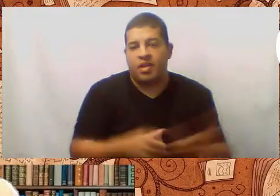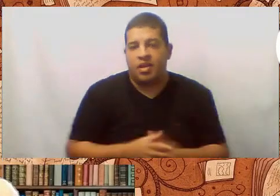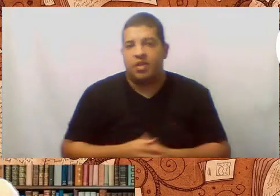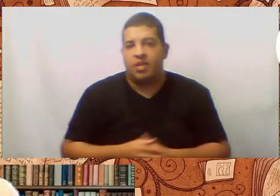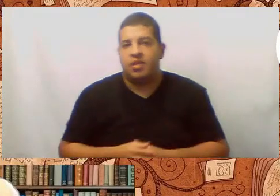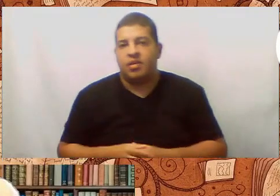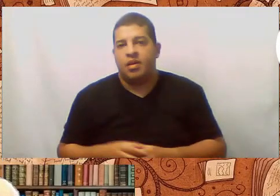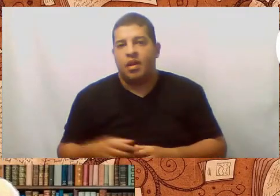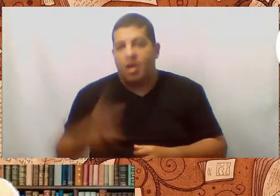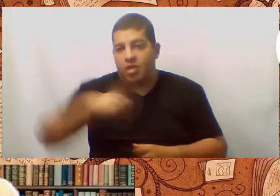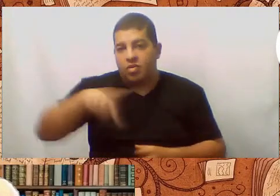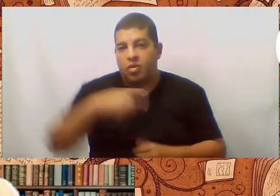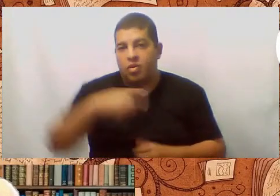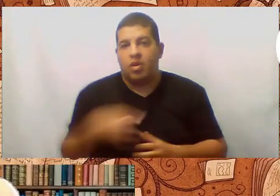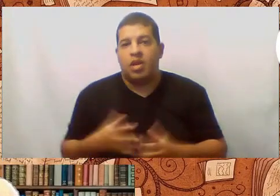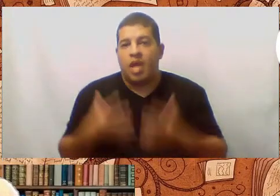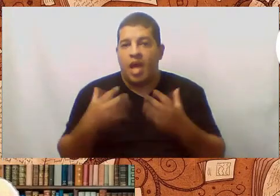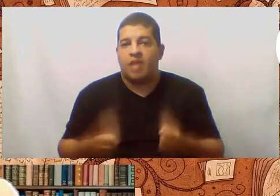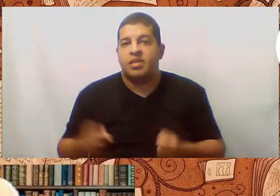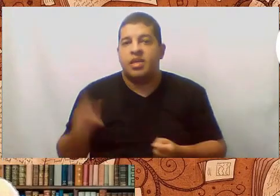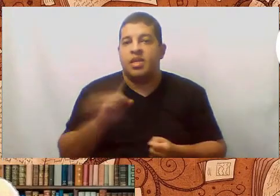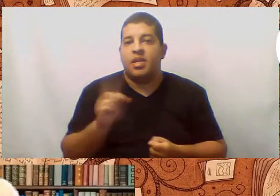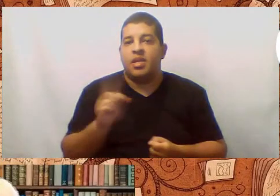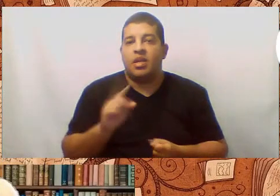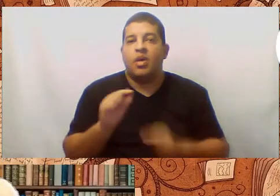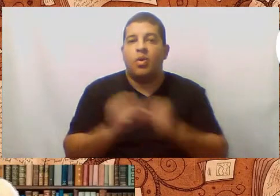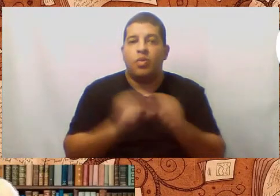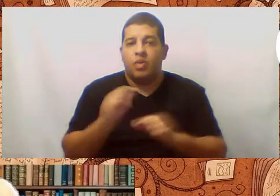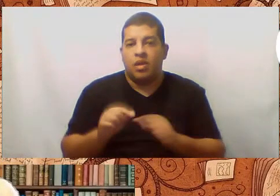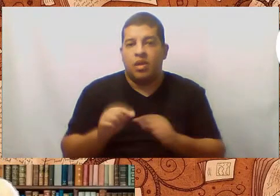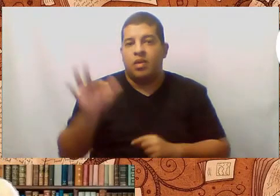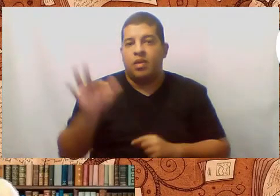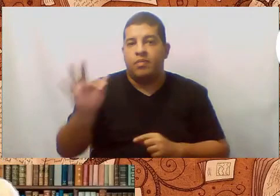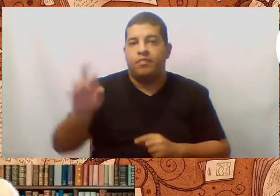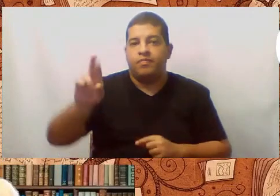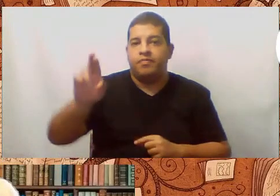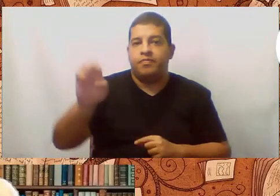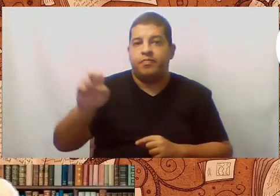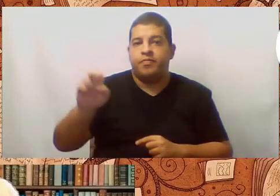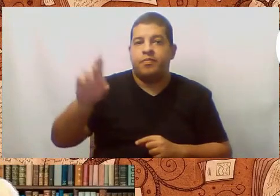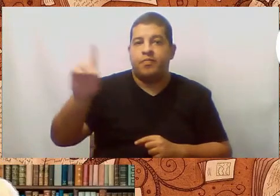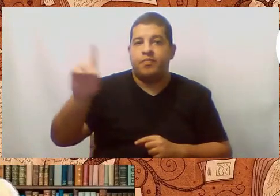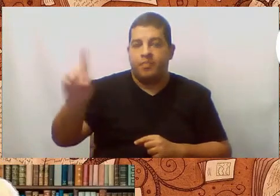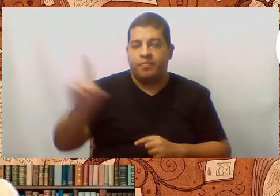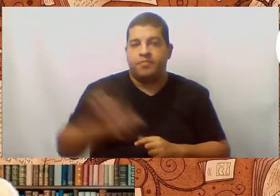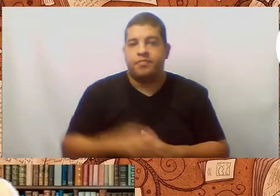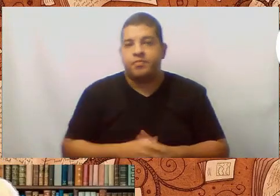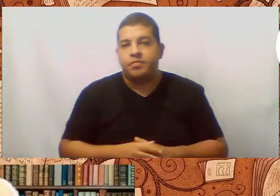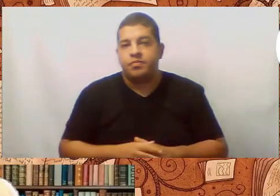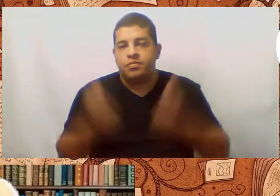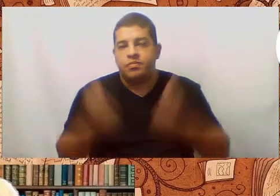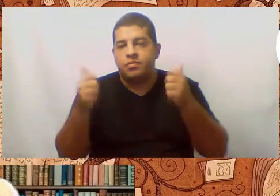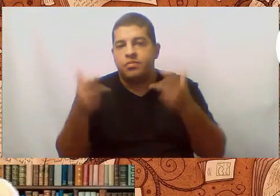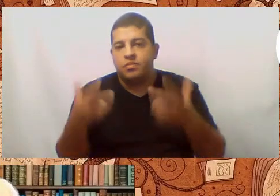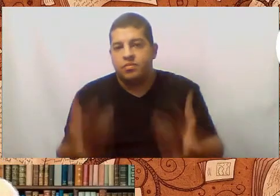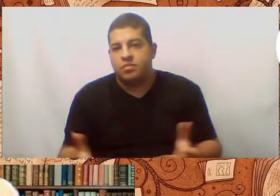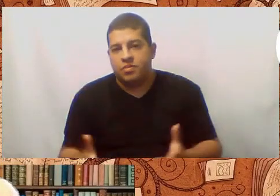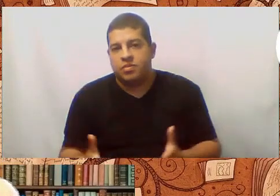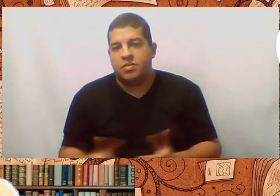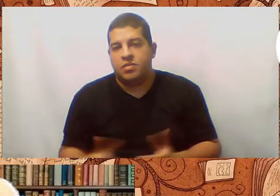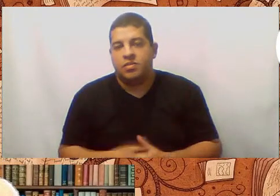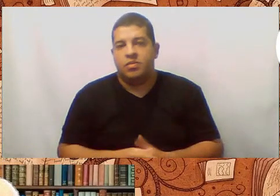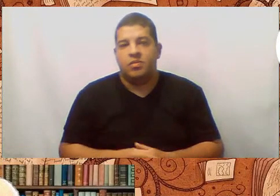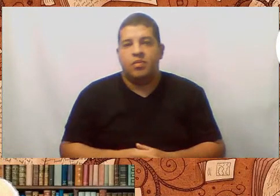armadilha daquilo que o Freud, lá em 1921, na Psicologia das Massas e Análise do Eu, chamava do narcisismo